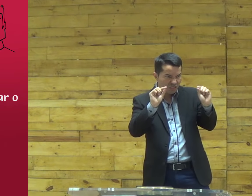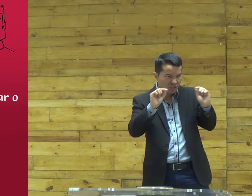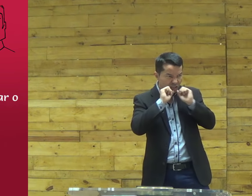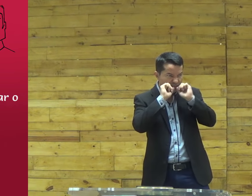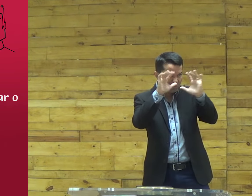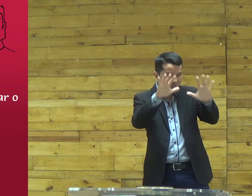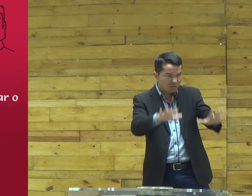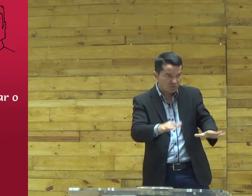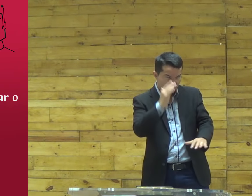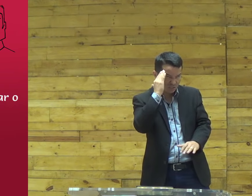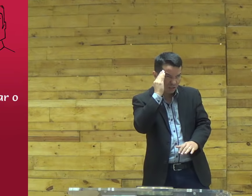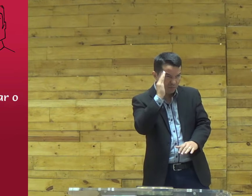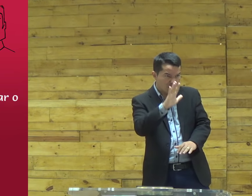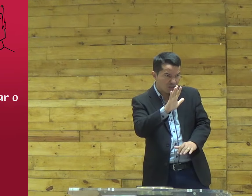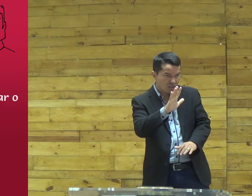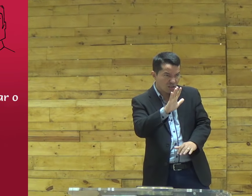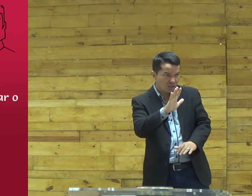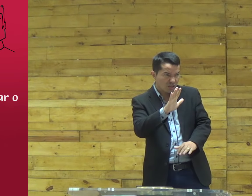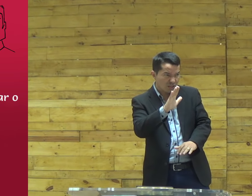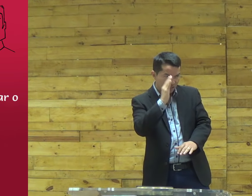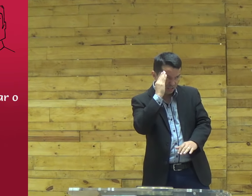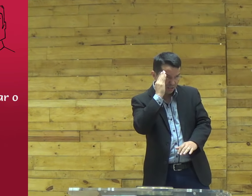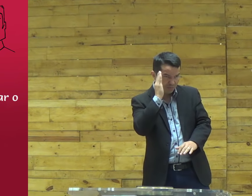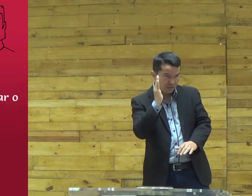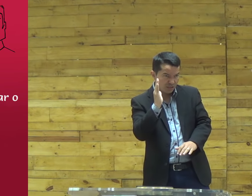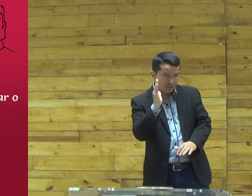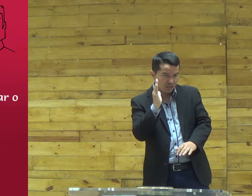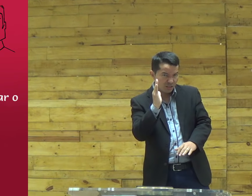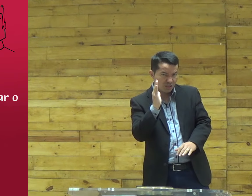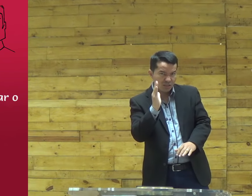surdos? Você entendeu o que é abençoar? Você entende o que é